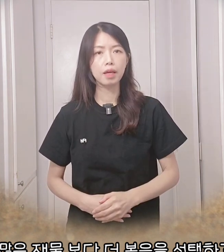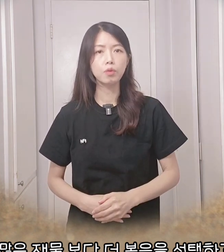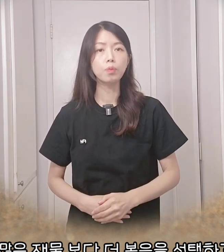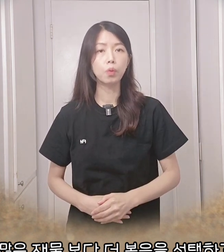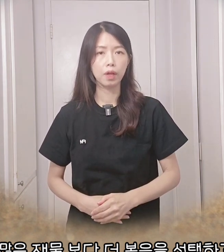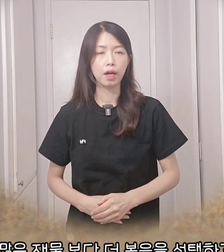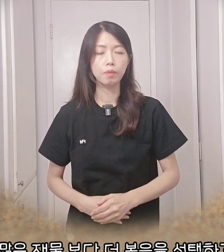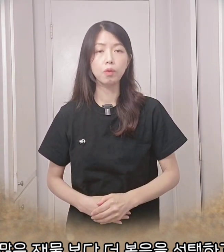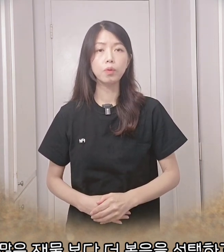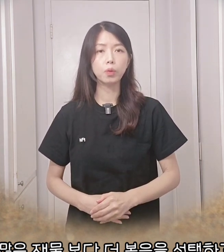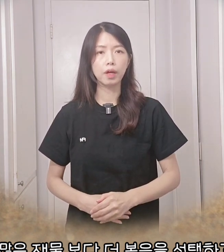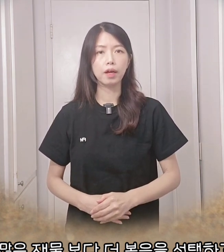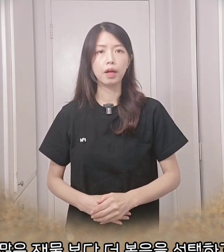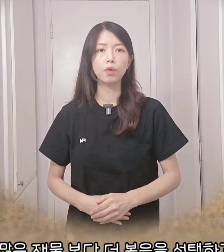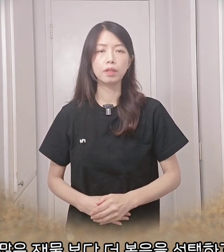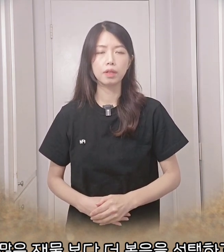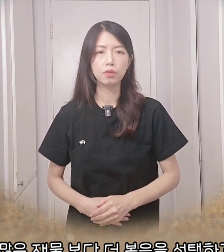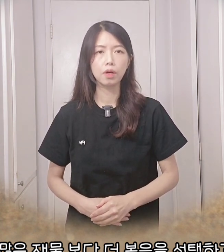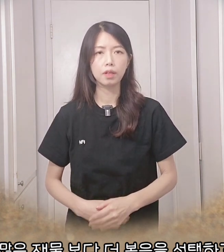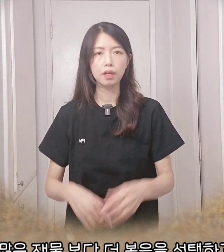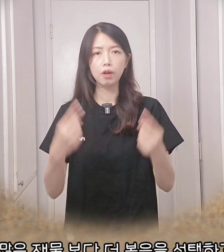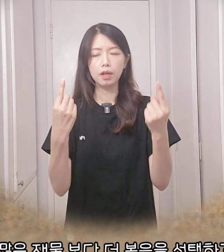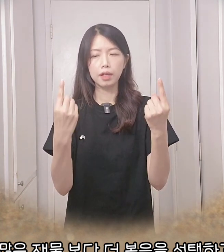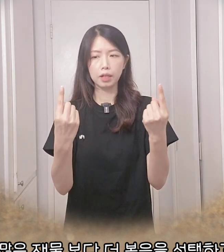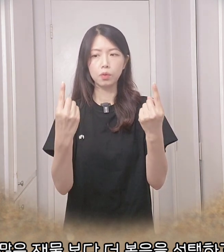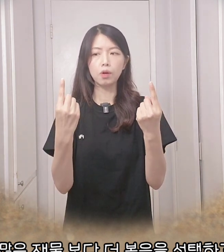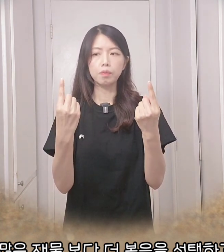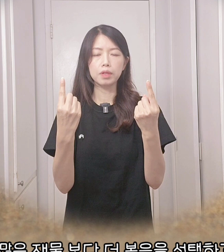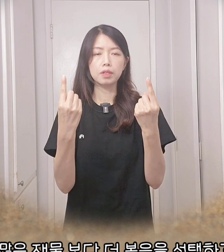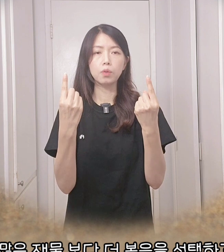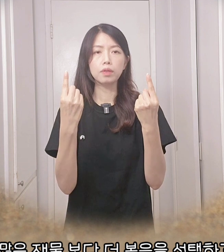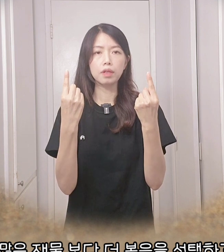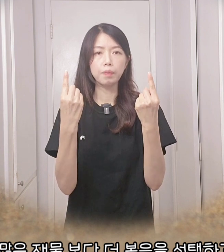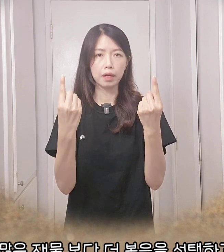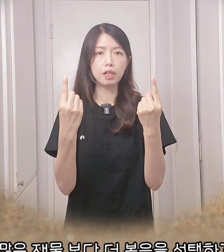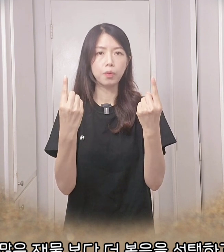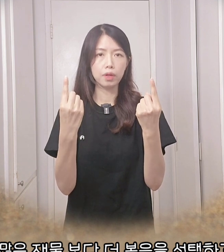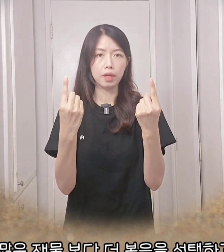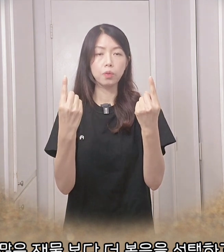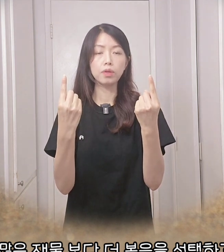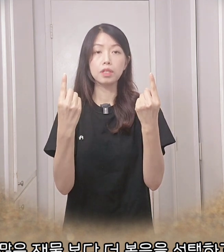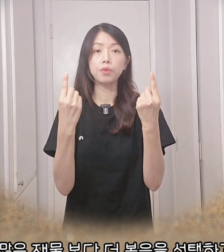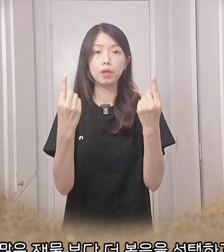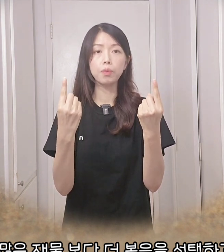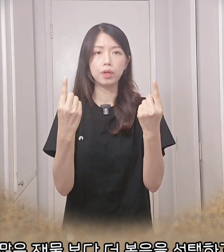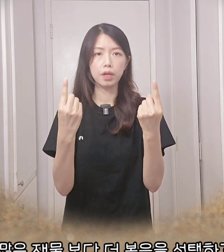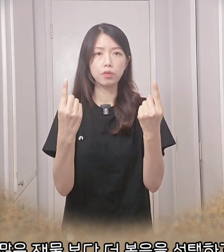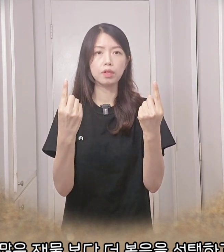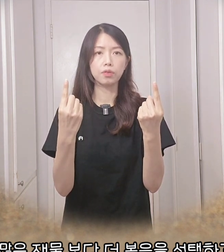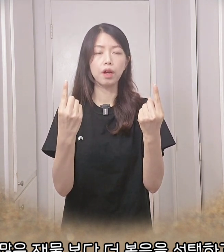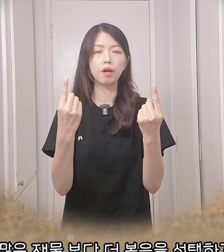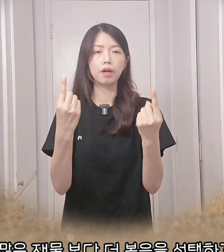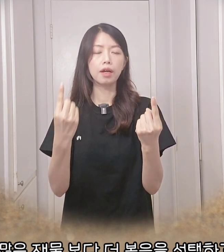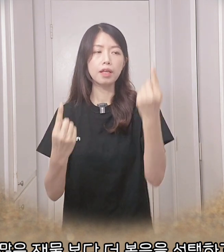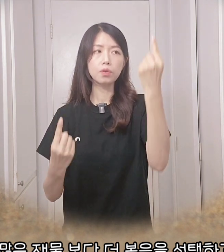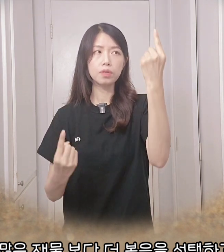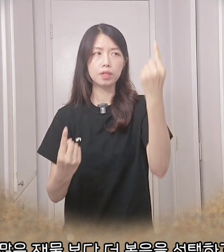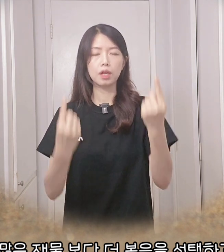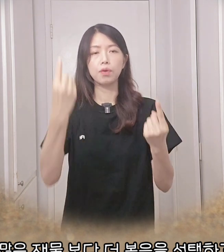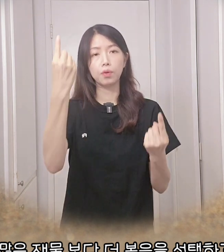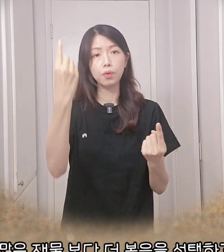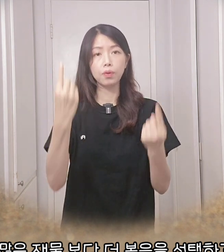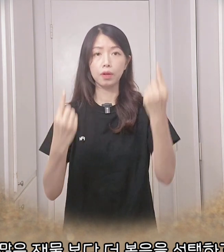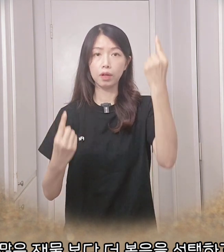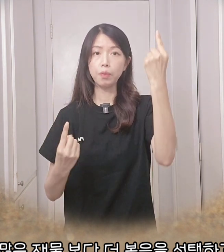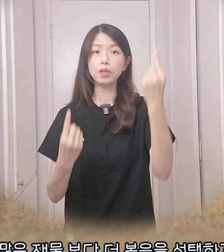많은 재물보다, 뭐뭐보다 라고 하는 뜻의 수어는요, 양손 검지를 손등이 밖을 보이게, 손끝이 위를 보이게 해주시고요. 한